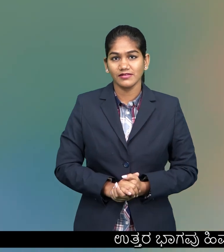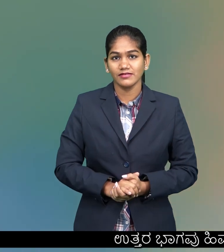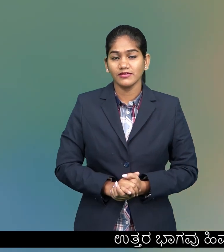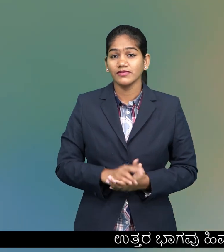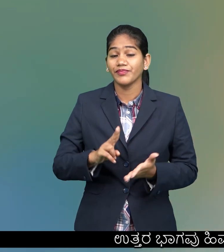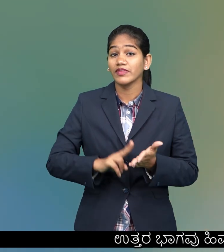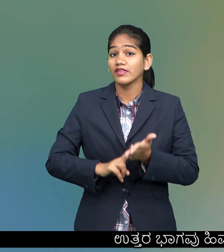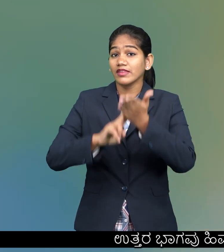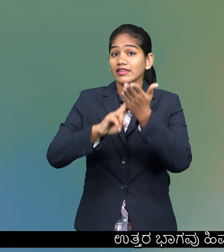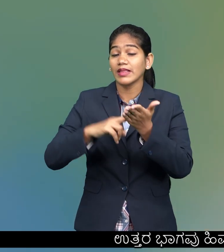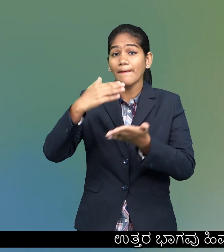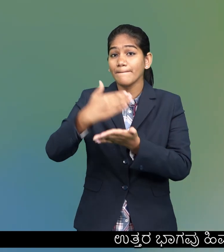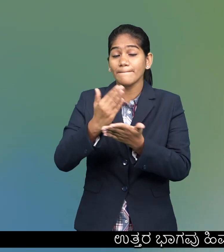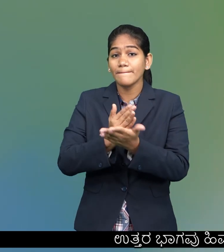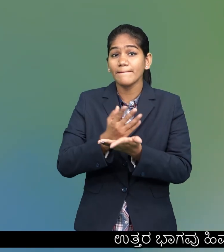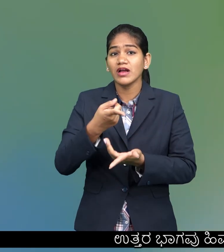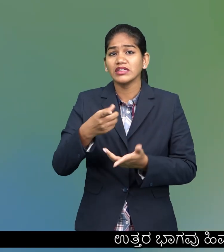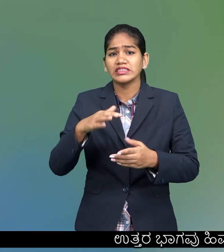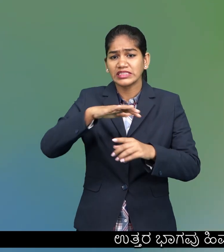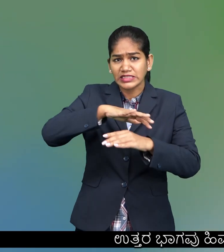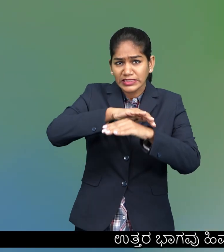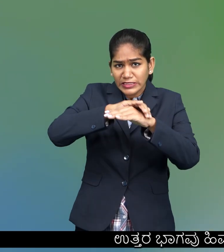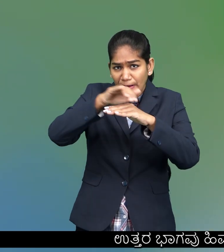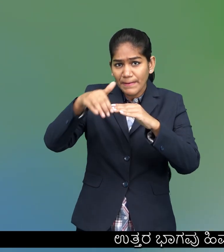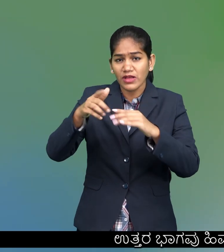ಉತ್ತರ ಭಾಗವು ಹಿಮಾಲಯದಿಂದ ಆವೃತವಾಗಿದೆ.